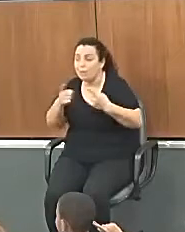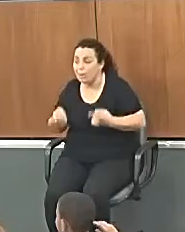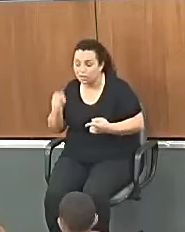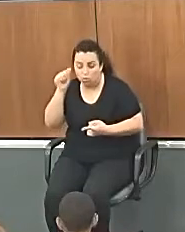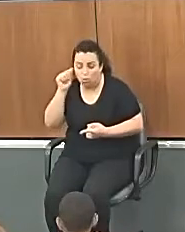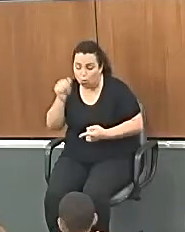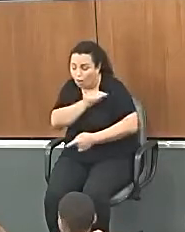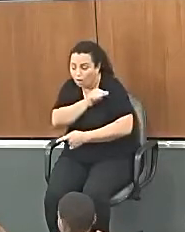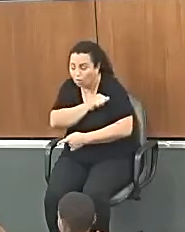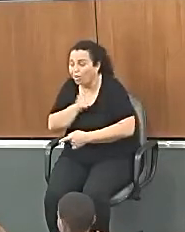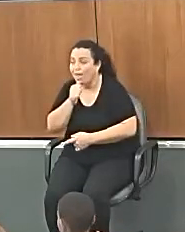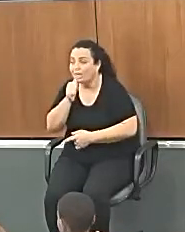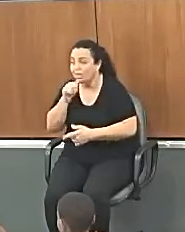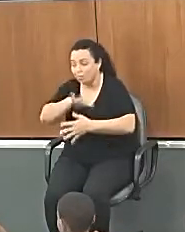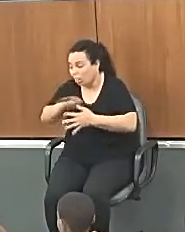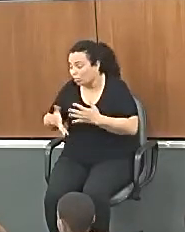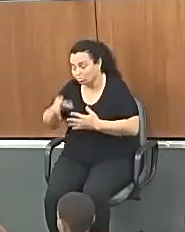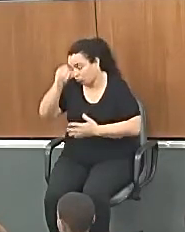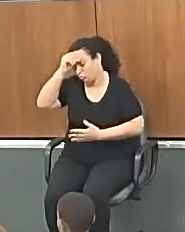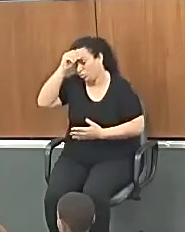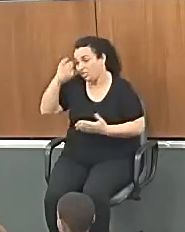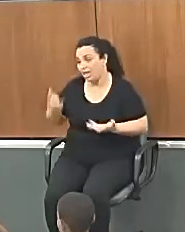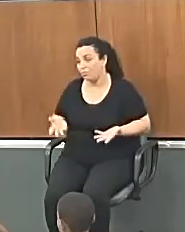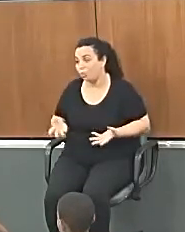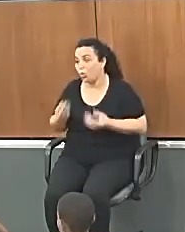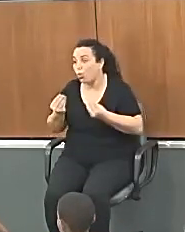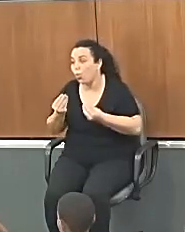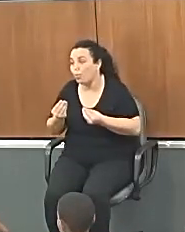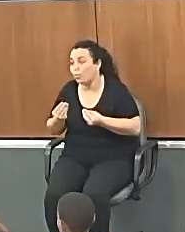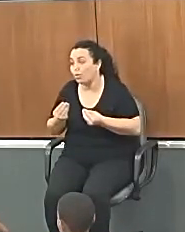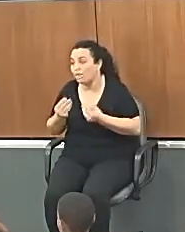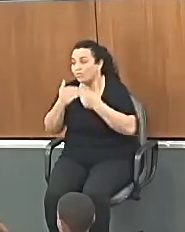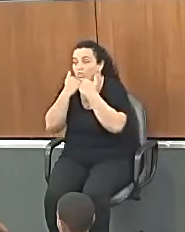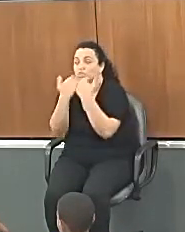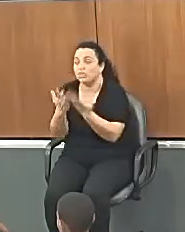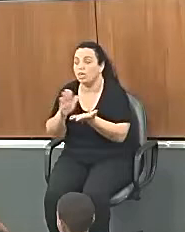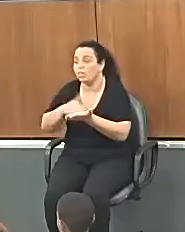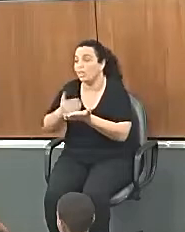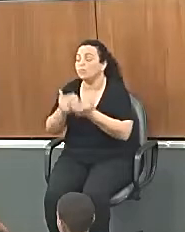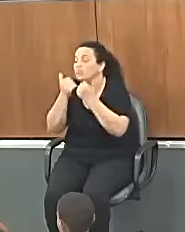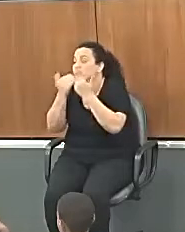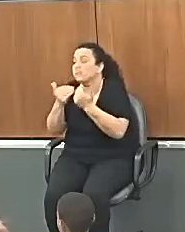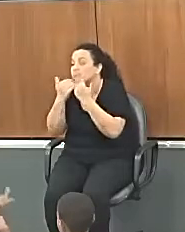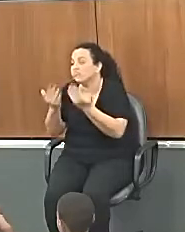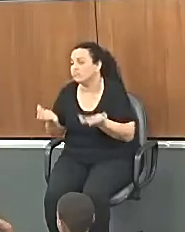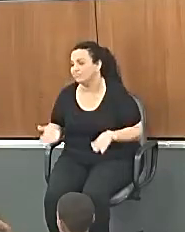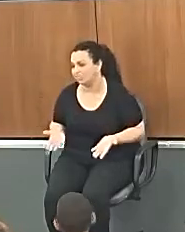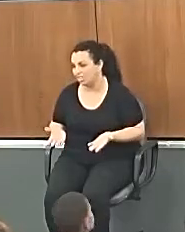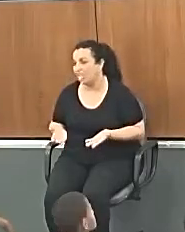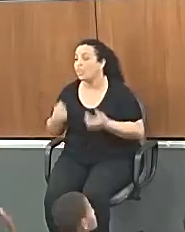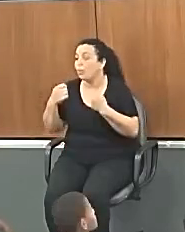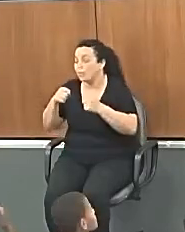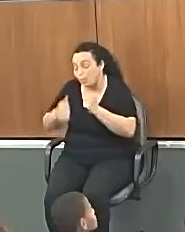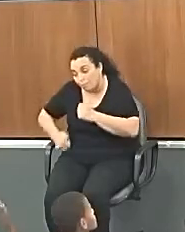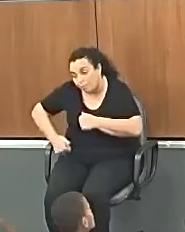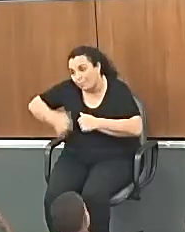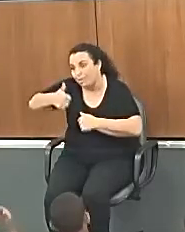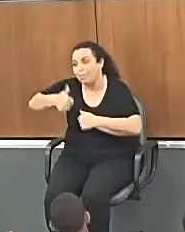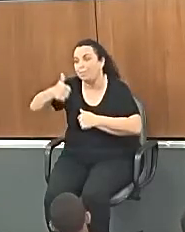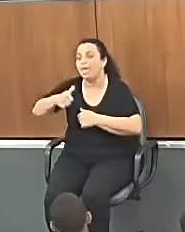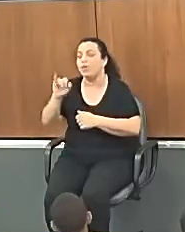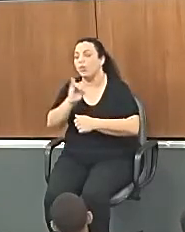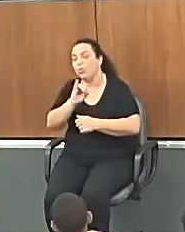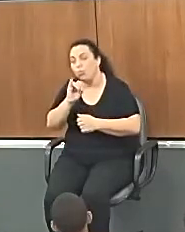né então esse é um ponto muito importante a qualificação das pessoas para que cada um trabalhe